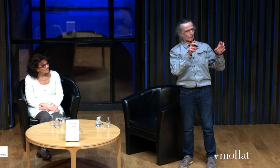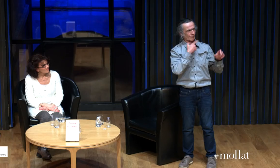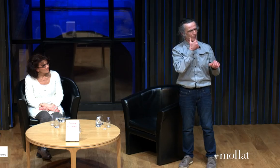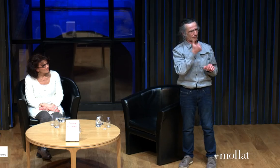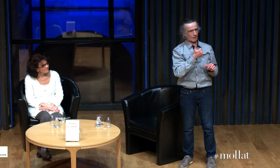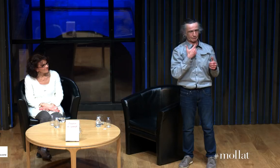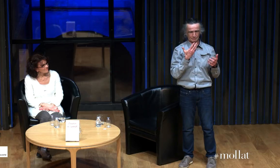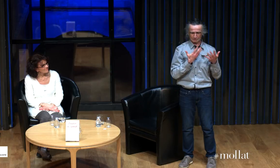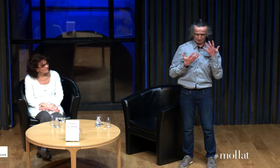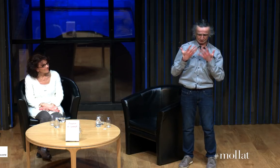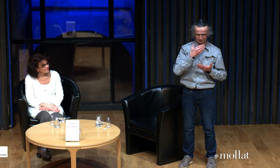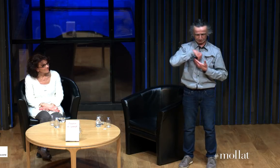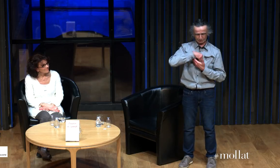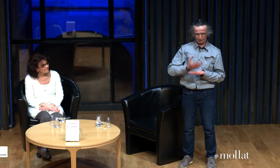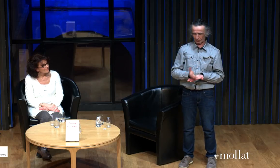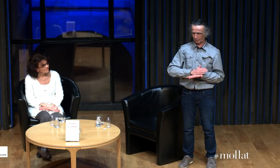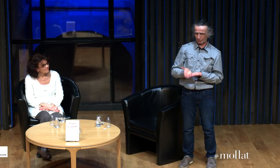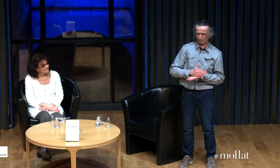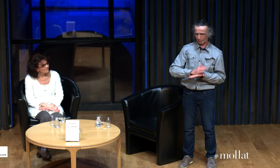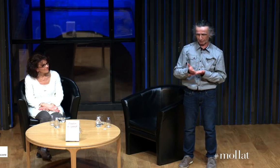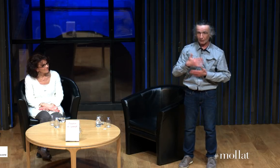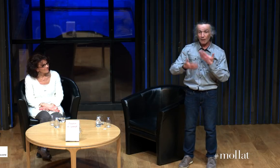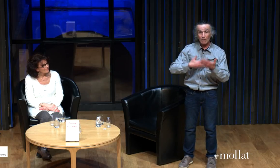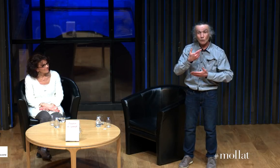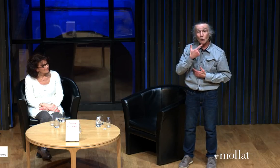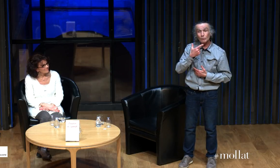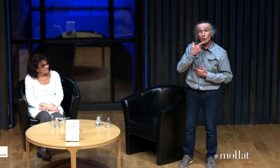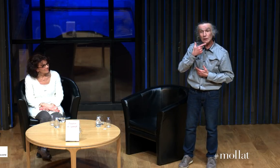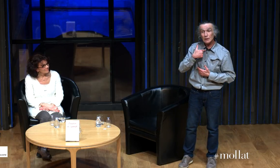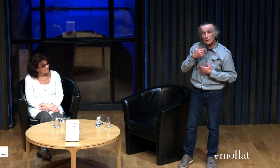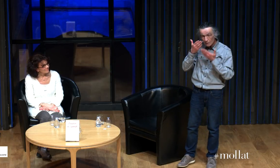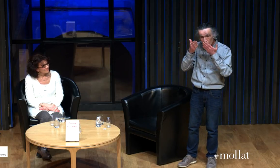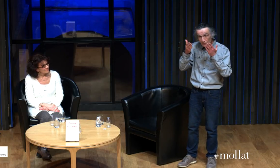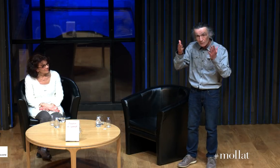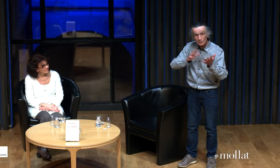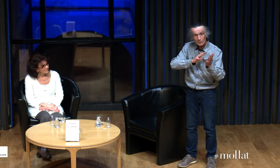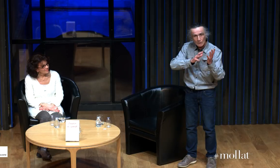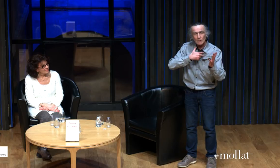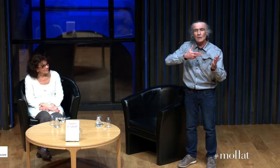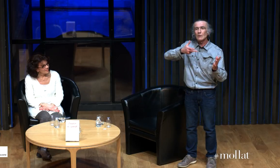si effectivement on me comprenait, si mon expression était claire, mais j'étais toujours dans cette espèce